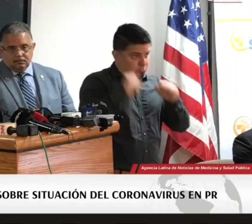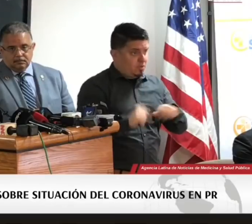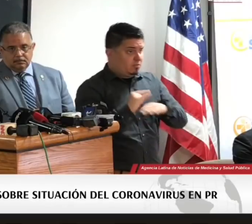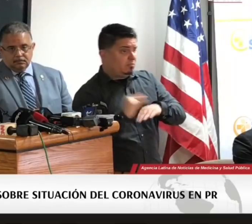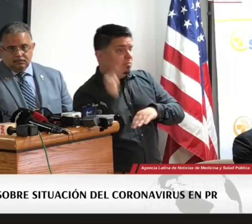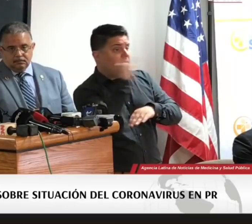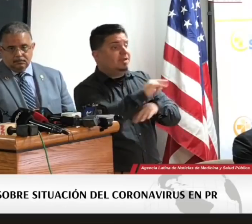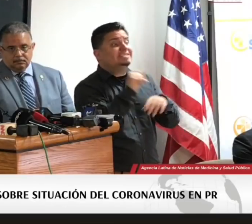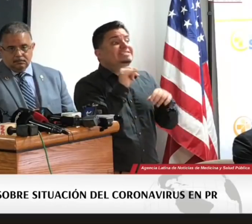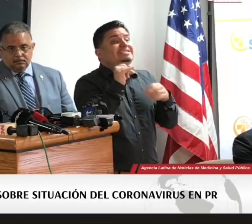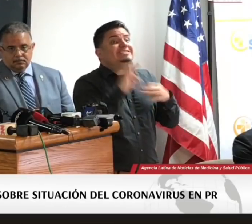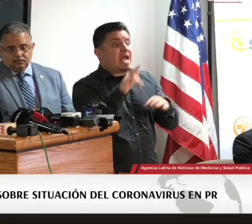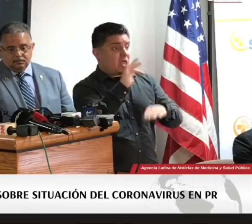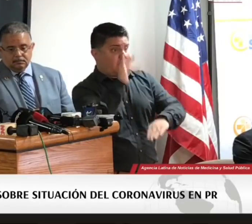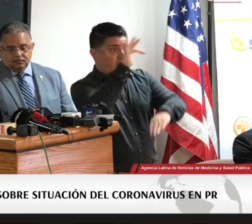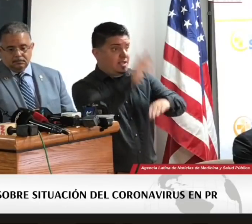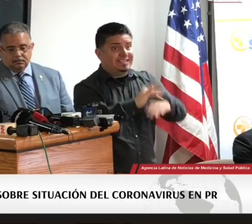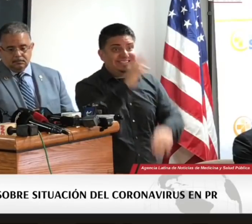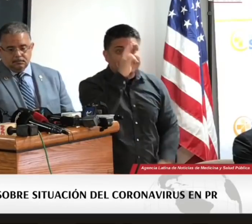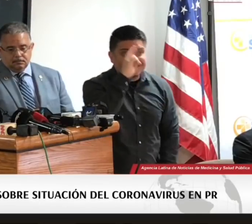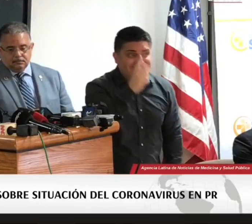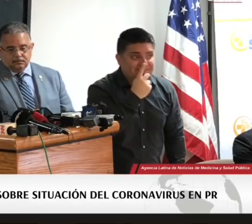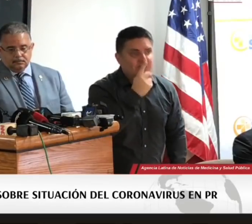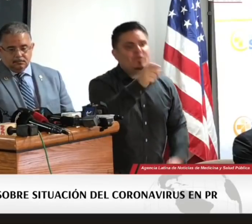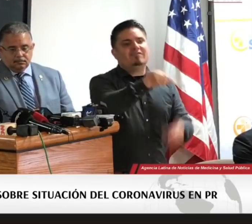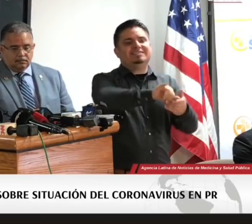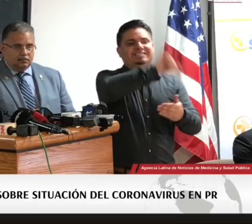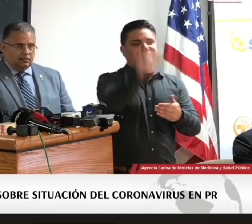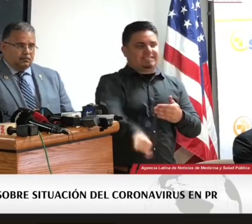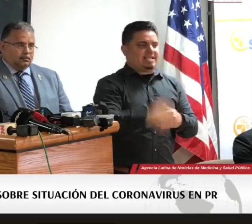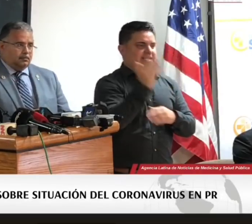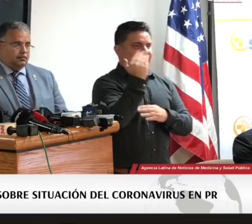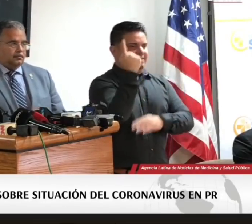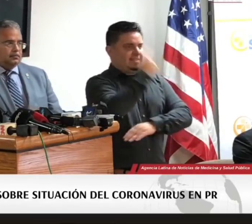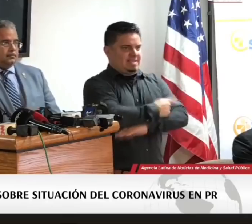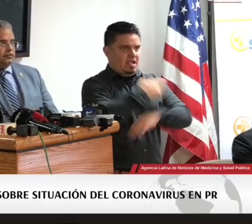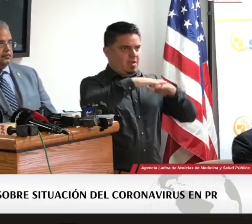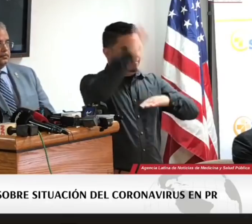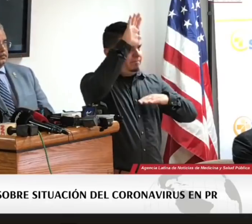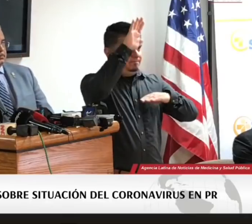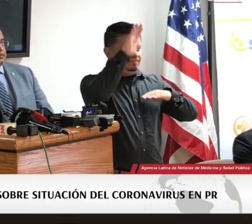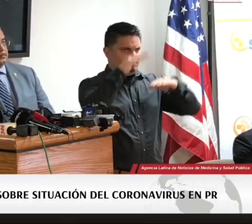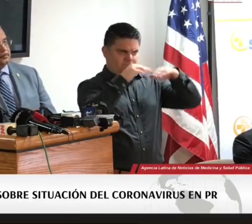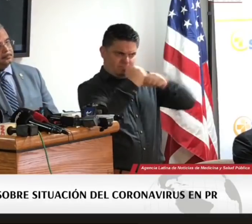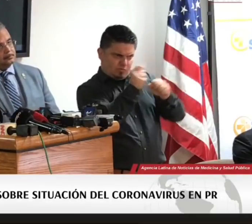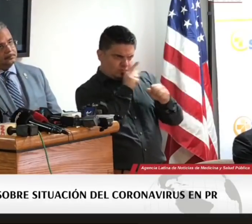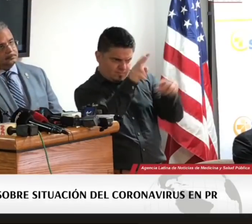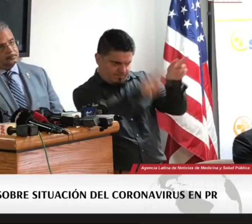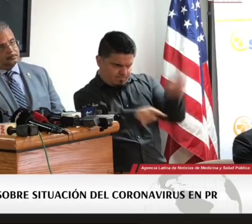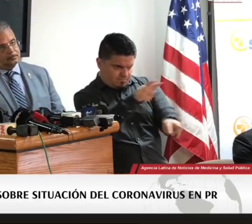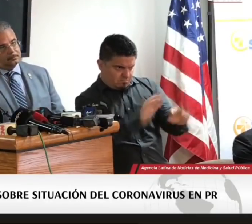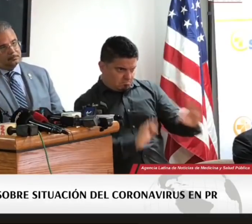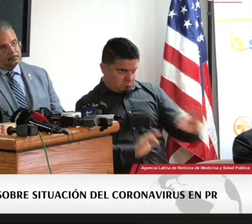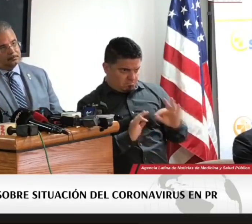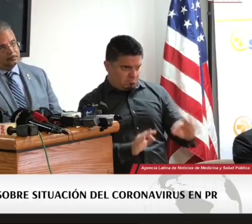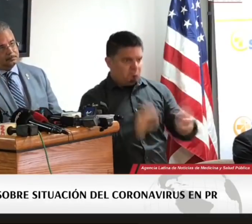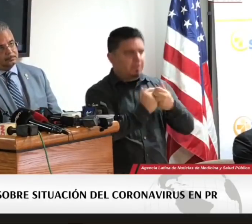lleva en República Dominicana 15 días o más. Es que va a poder abordar el ferry y llegar a Puerto Rico.